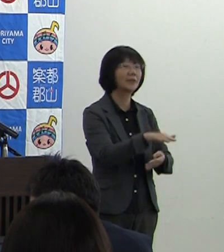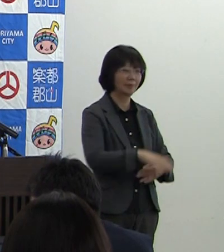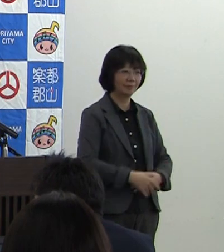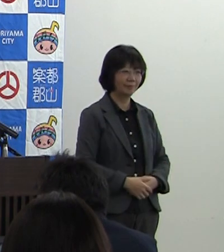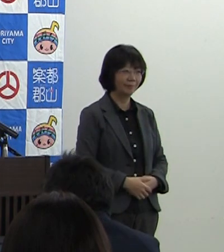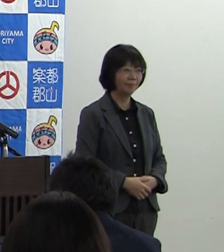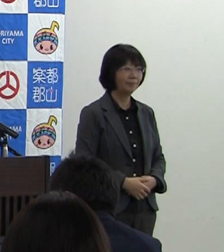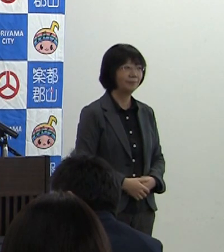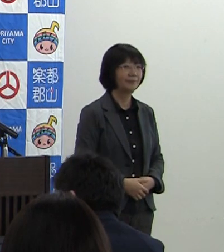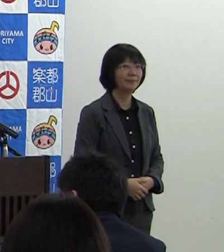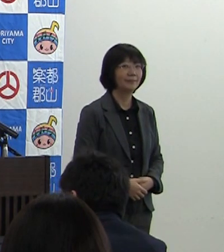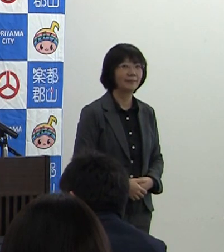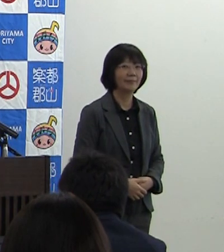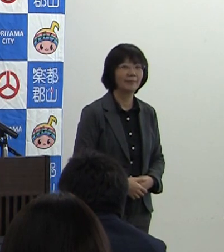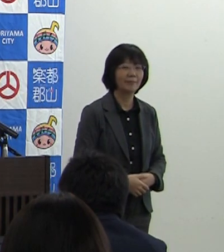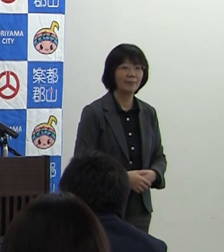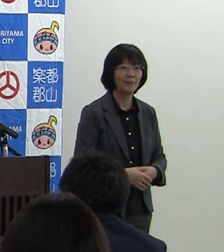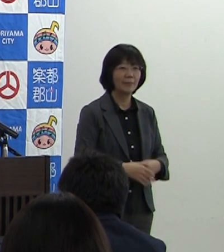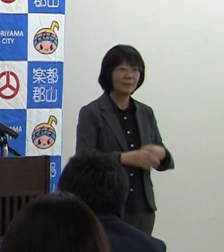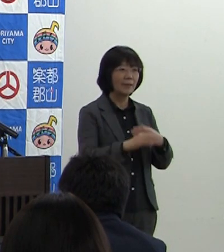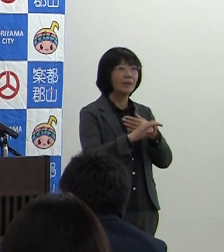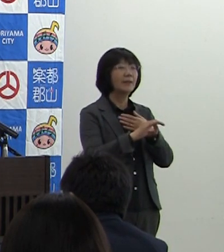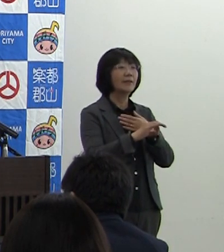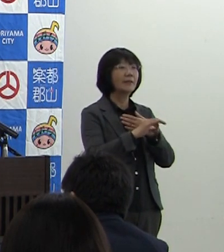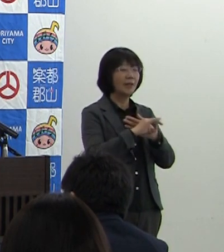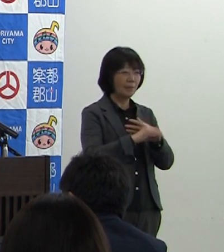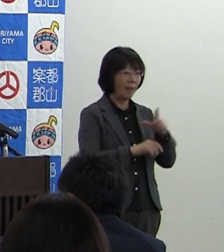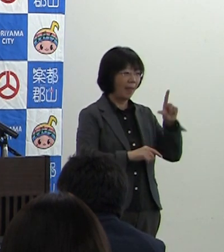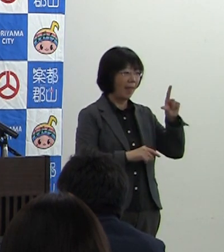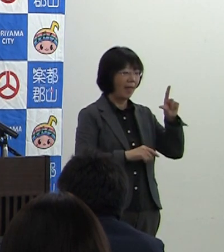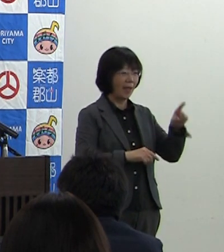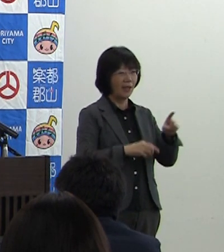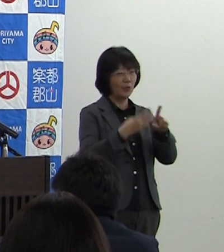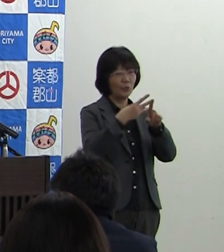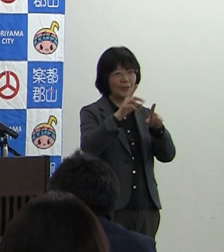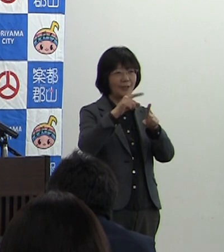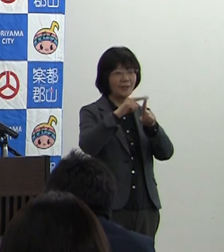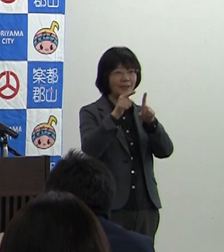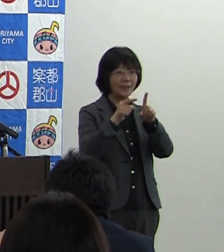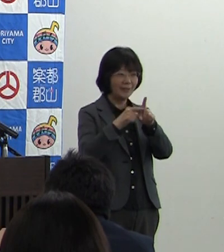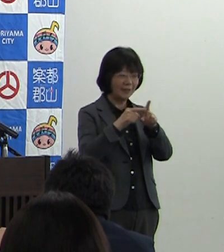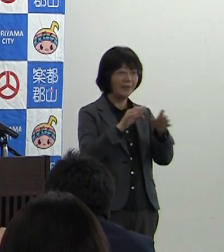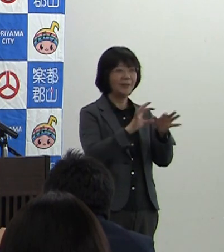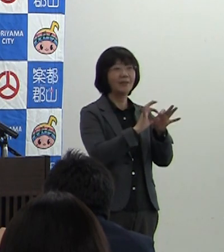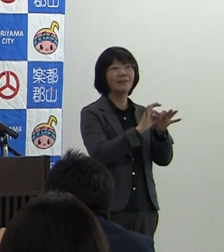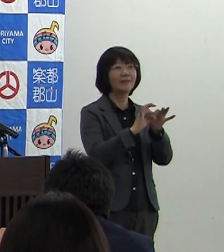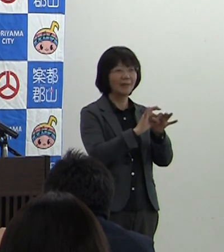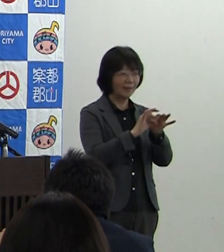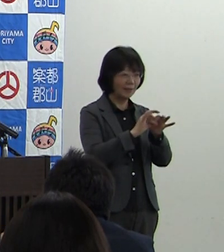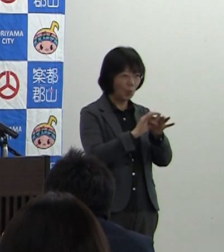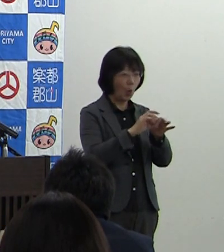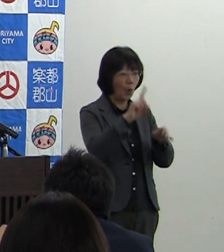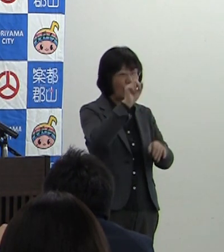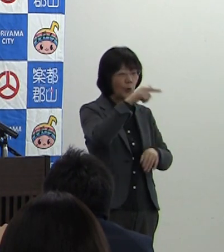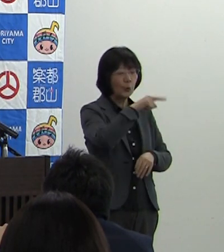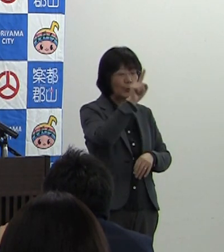赤色 LED でですね、ノーベ